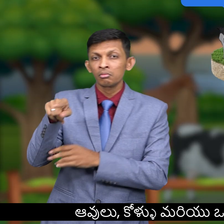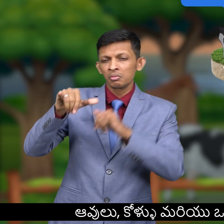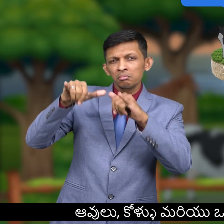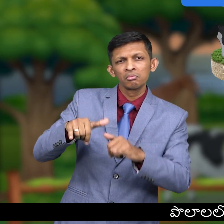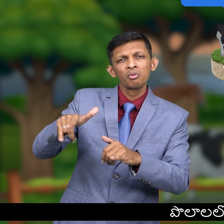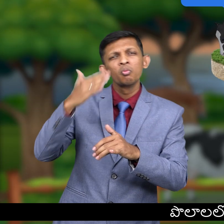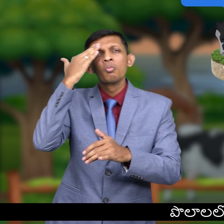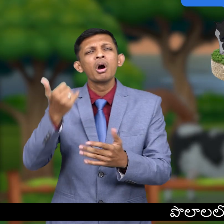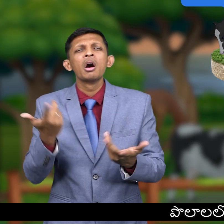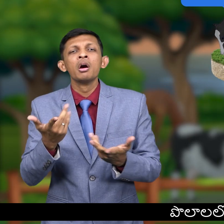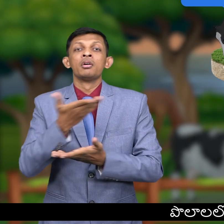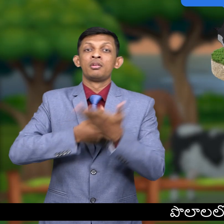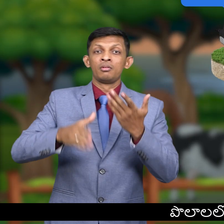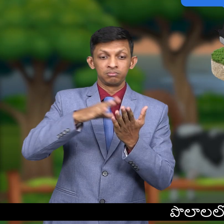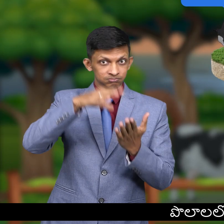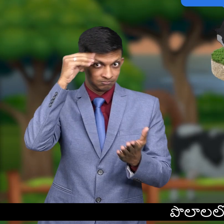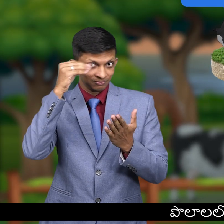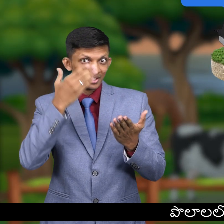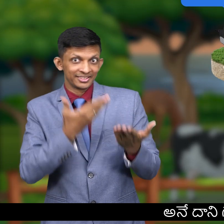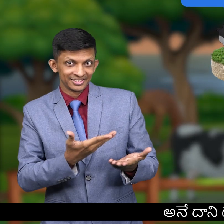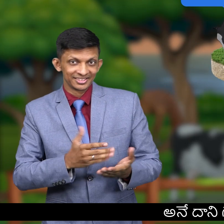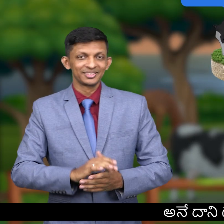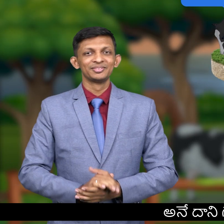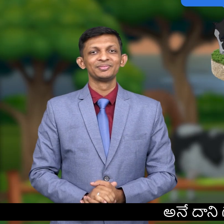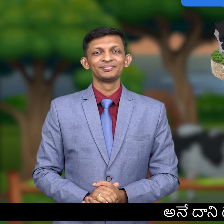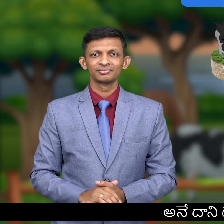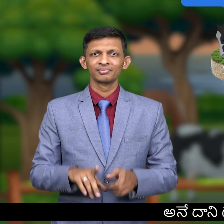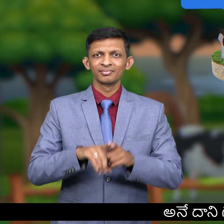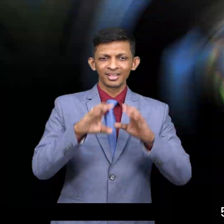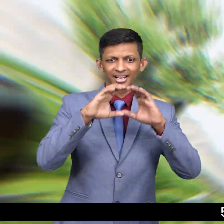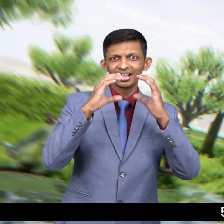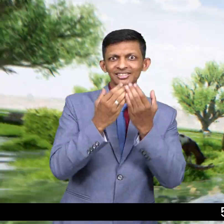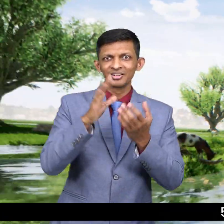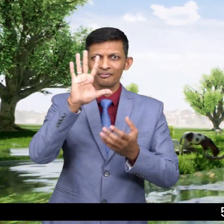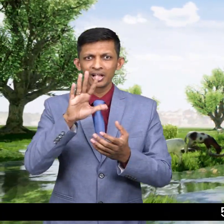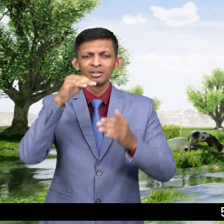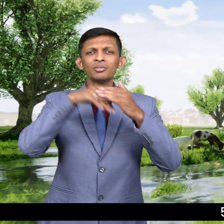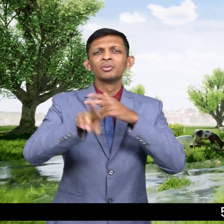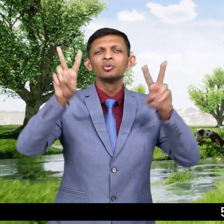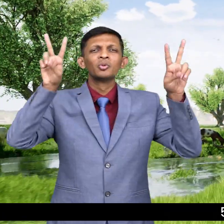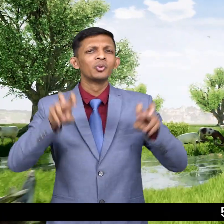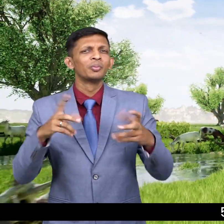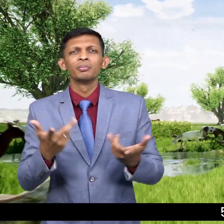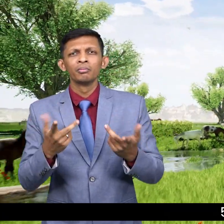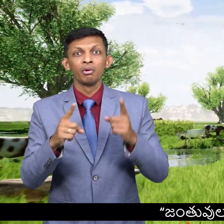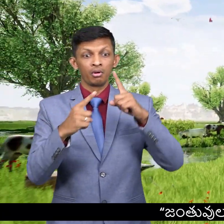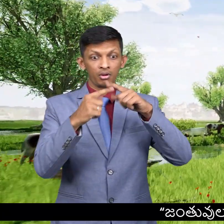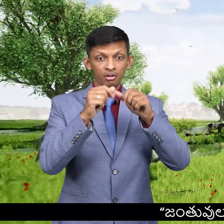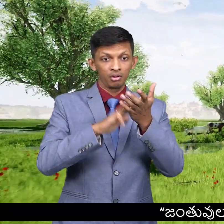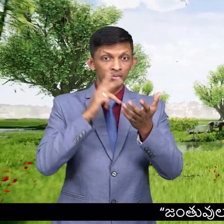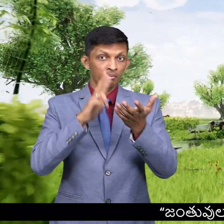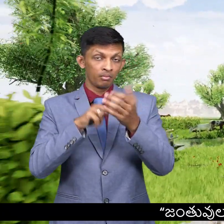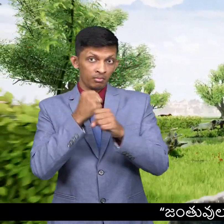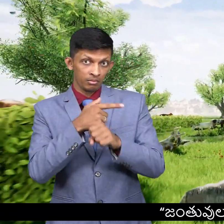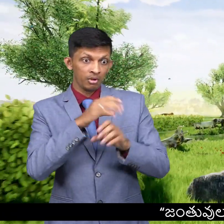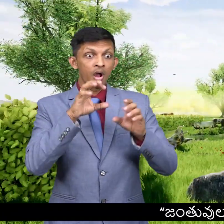లేదా పొలాలలో ఎందుకు ఉంచుతాము అనే దాని గురించి తెలుసుకుందాం. 5వ తరగతిలోని